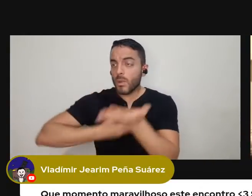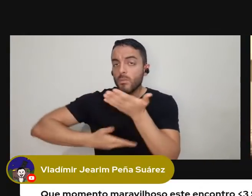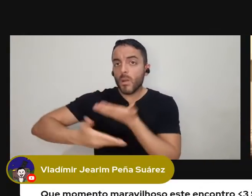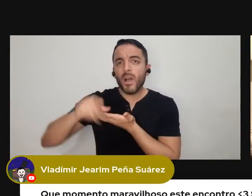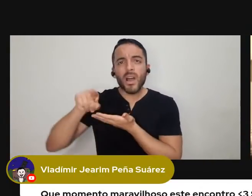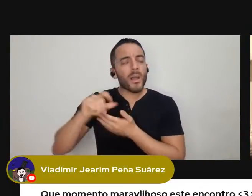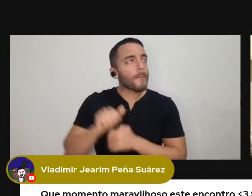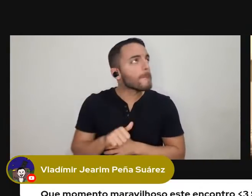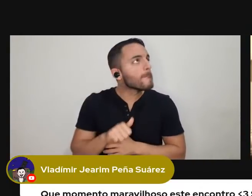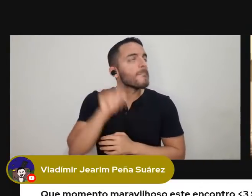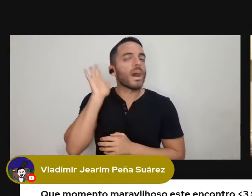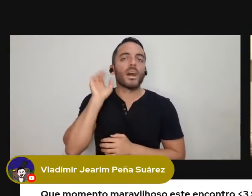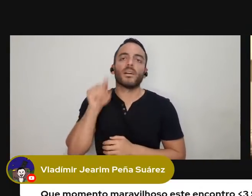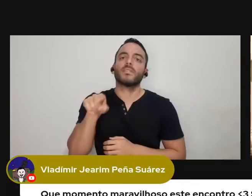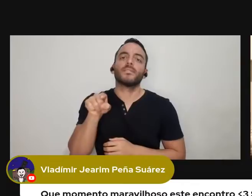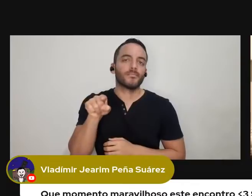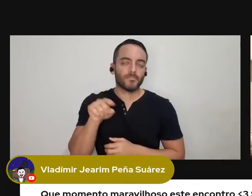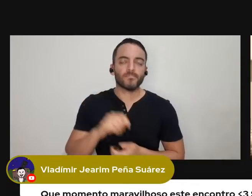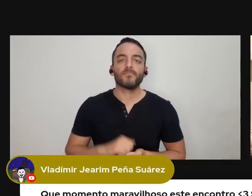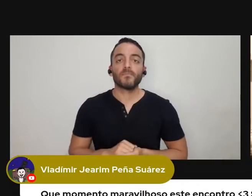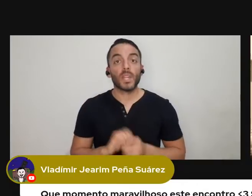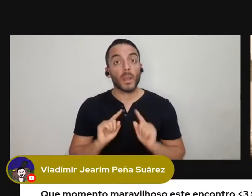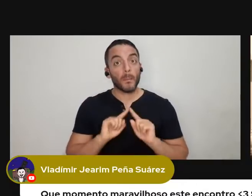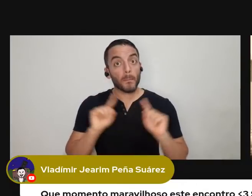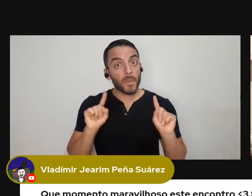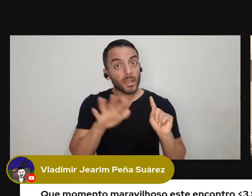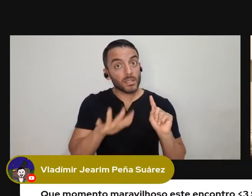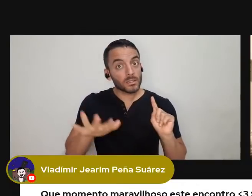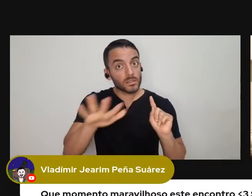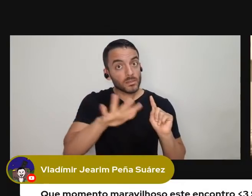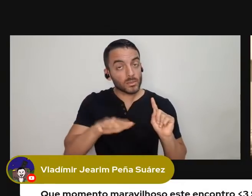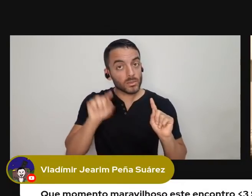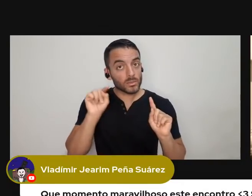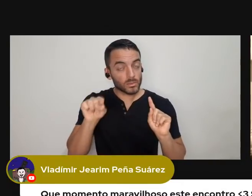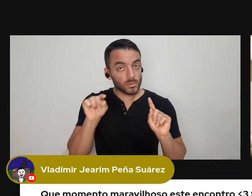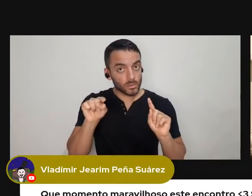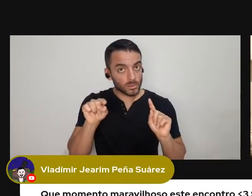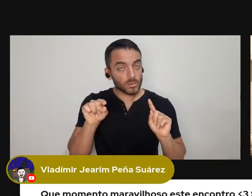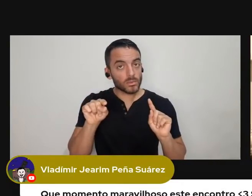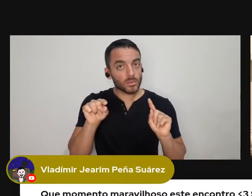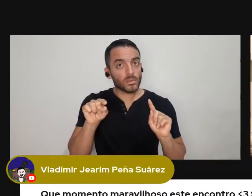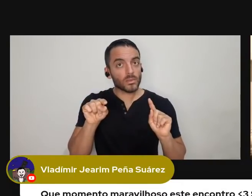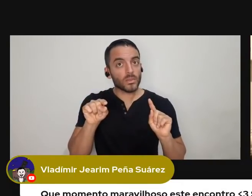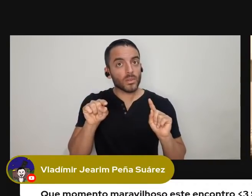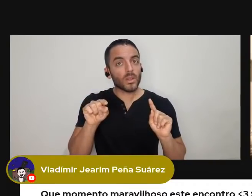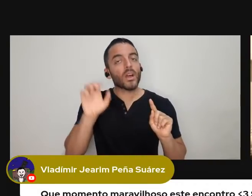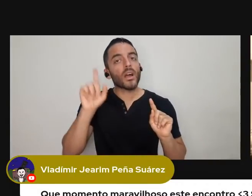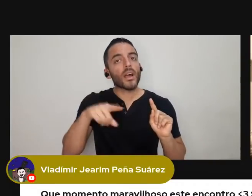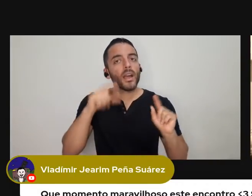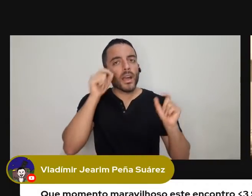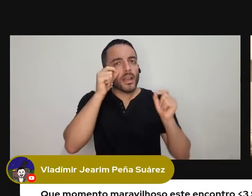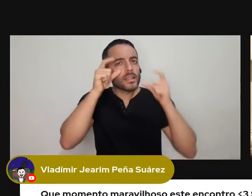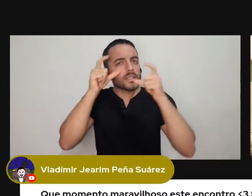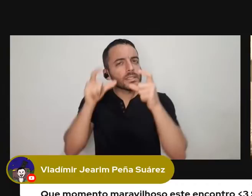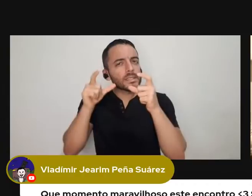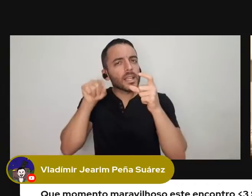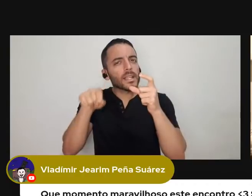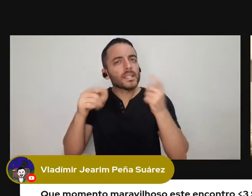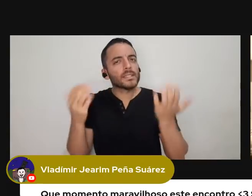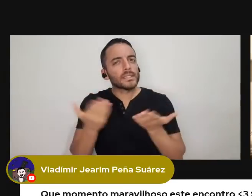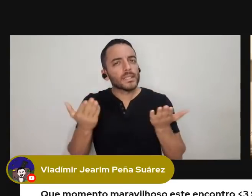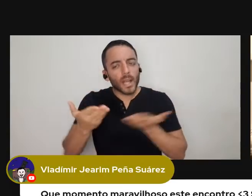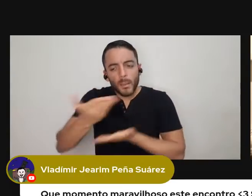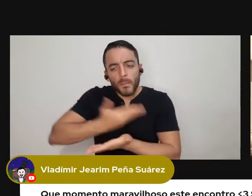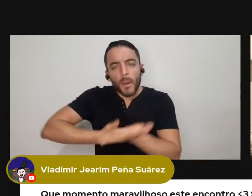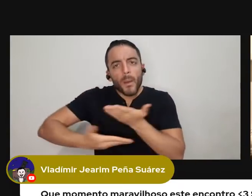Mas, enfim, é desse campo todo de interesses pela relação entre homem